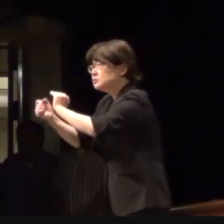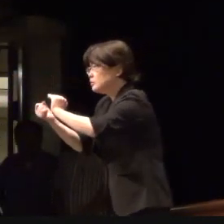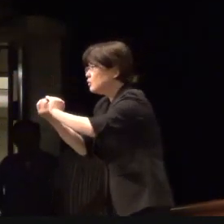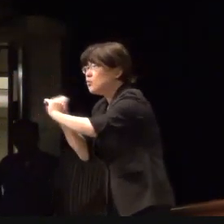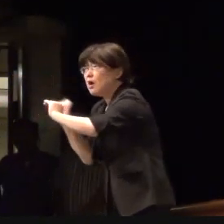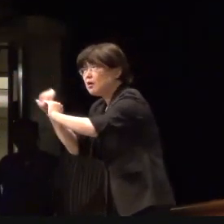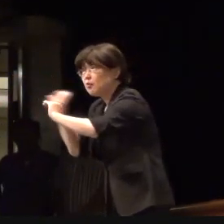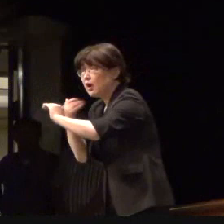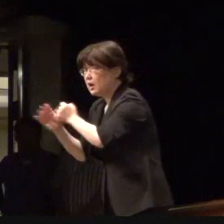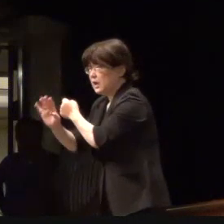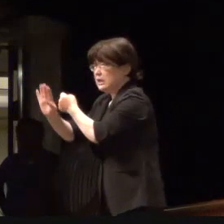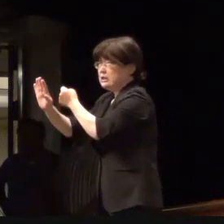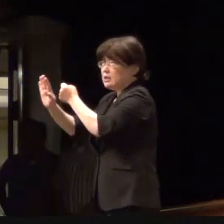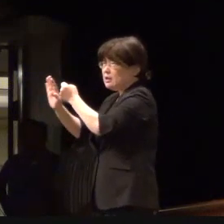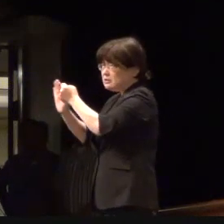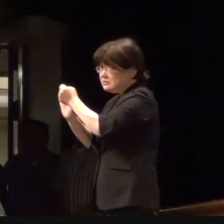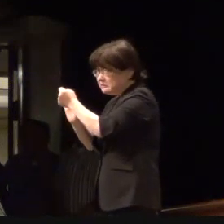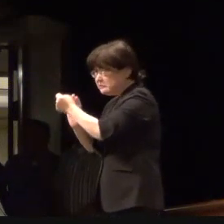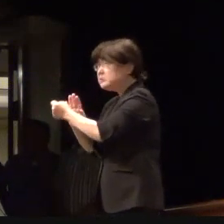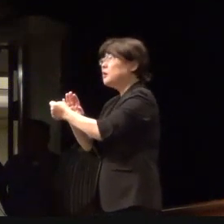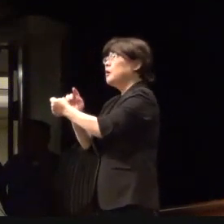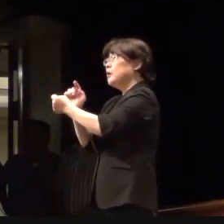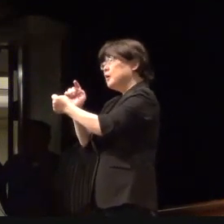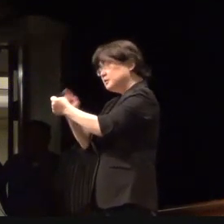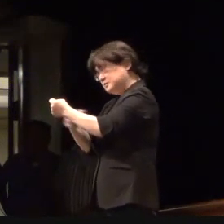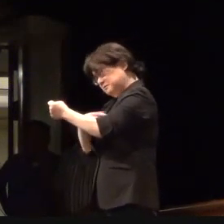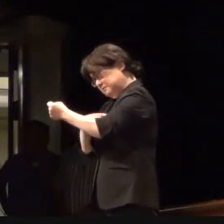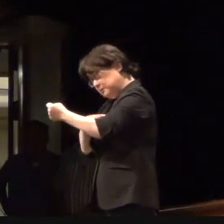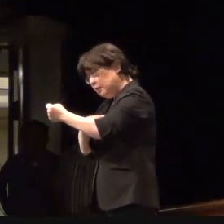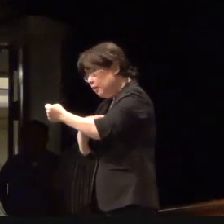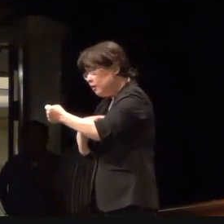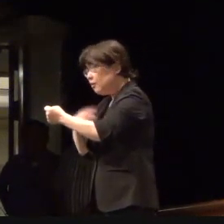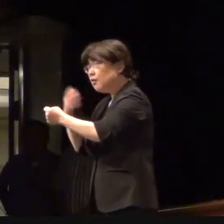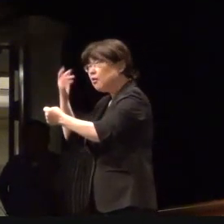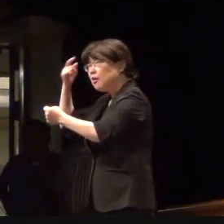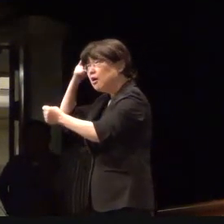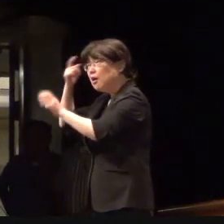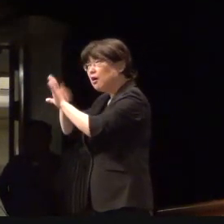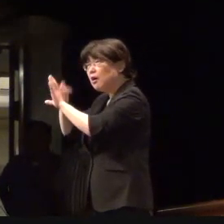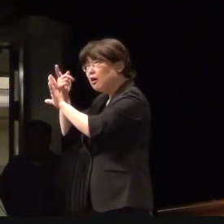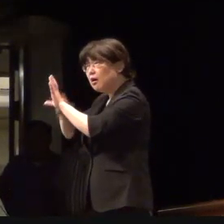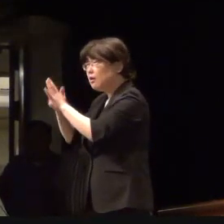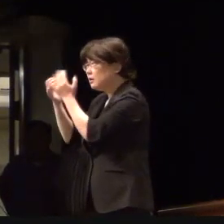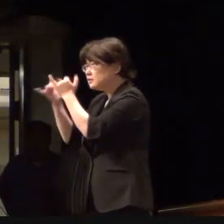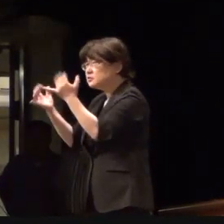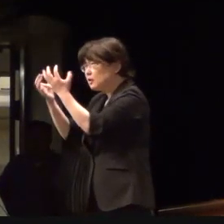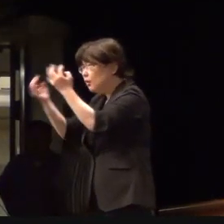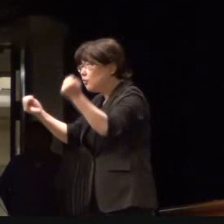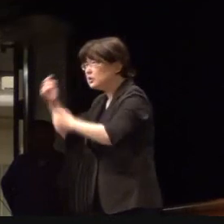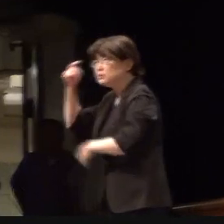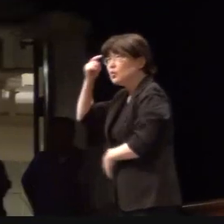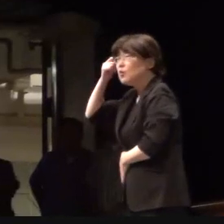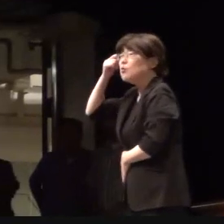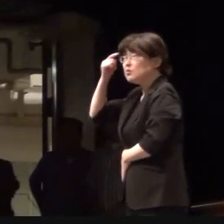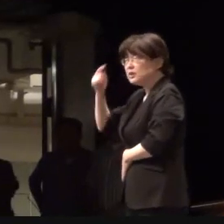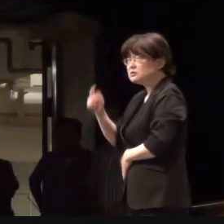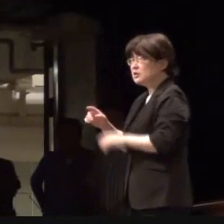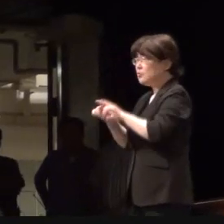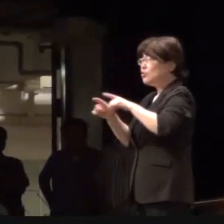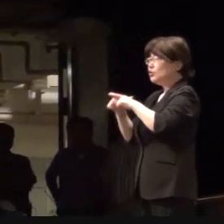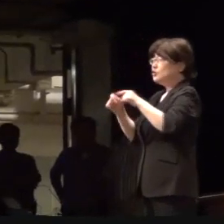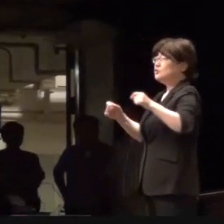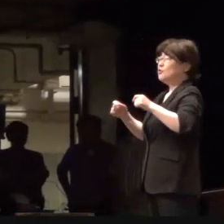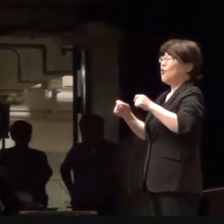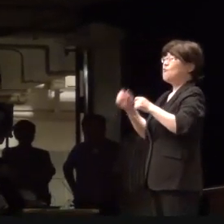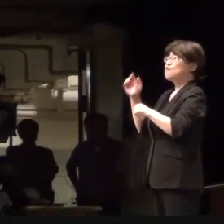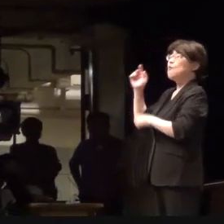は原子力がこれほどのものだということに気がつかないで来られた方は多いと思います。もちろん日本の国が安